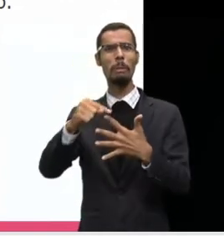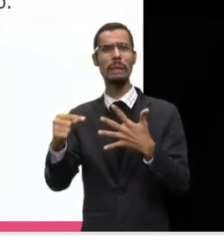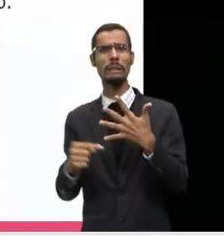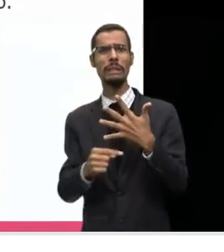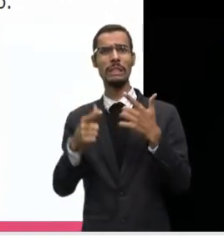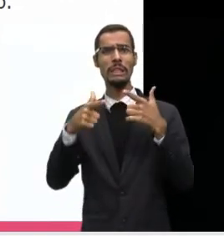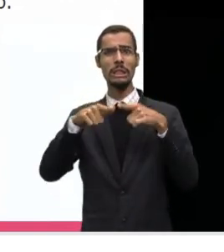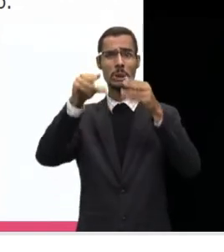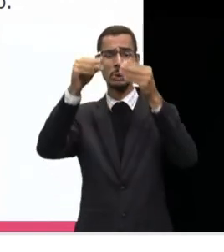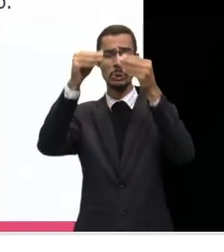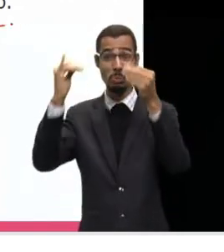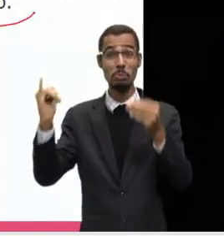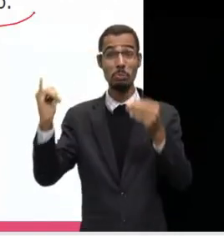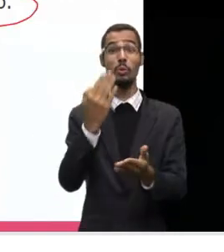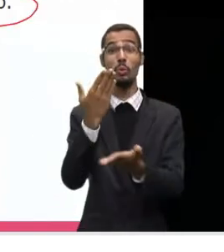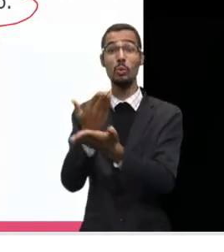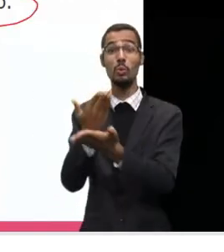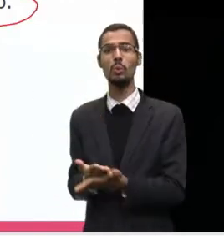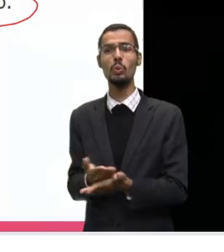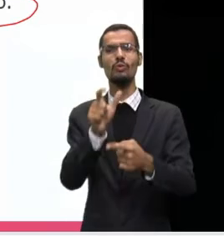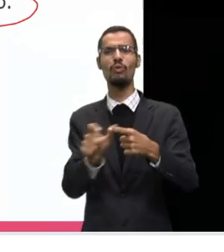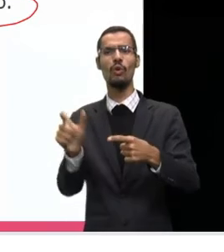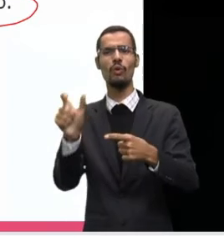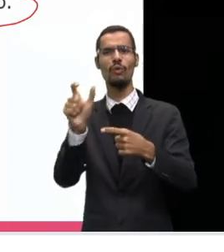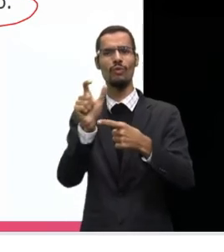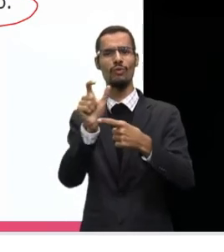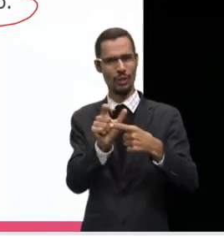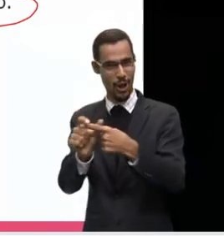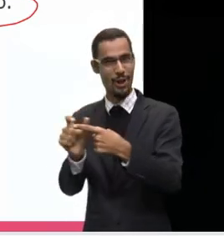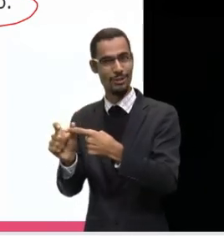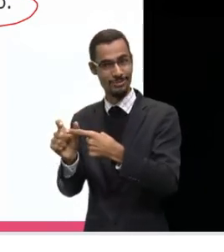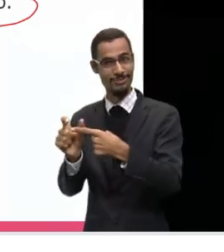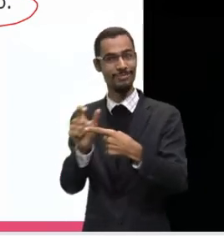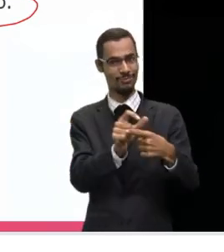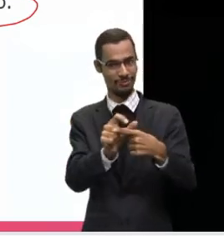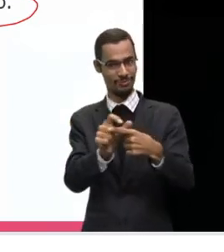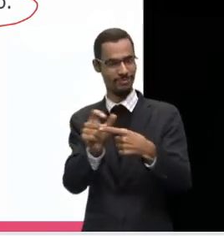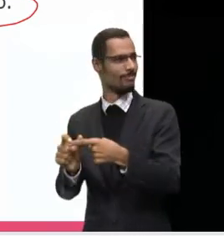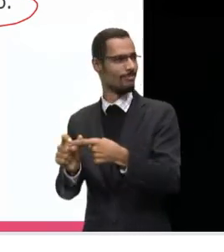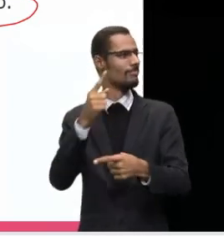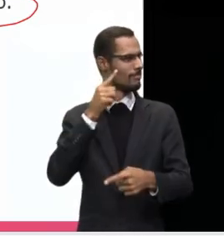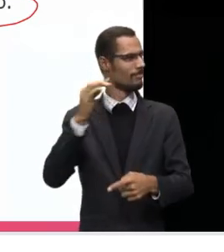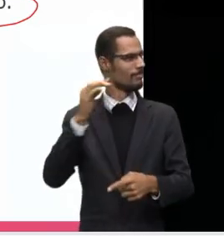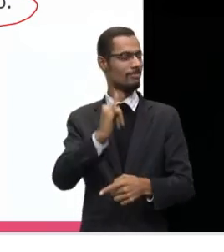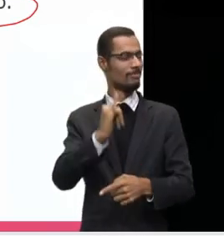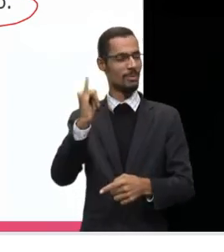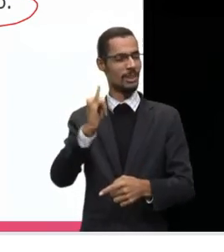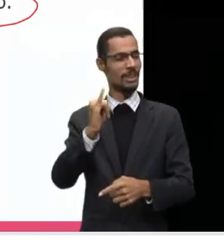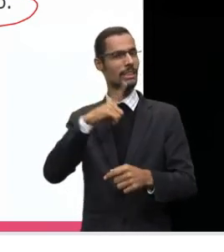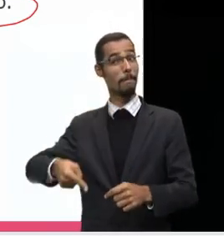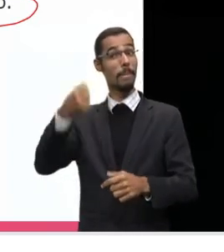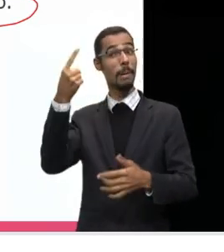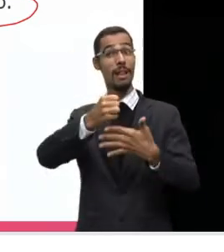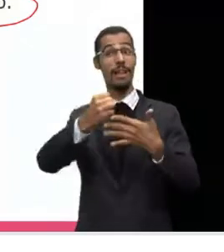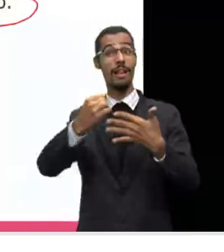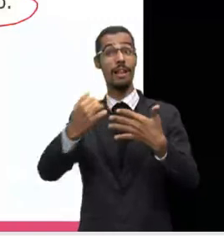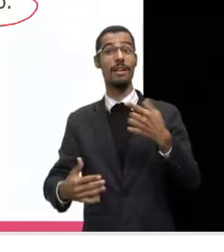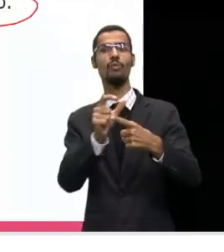linguísticos que compõem o estudo fonológico. Então, aqui, o primeiro fundamento, na verdade, da Libras é